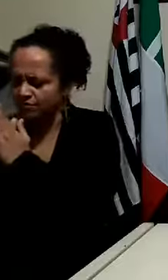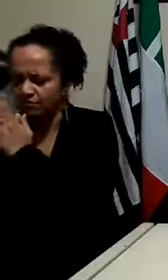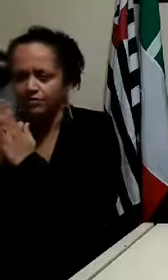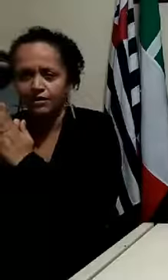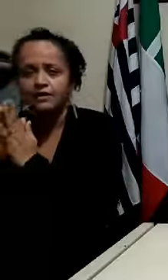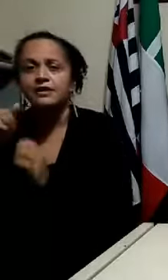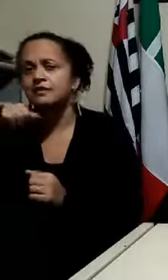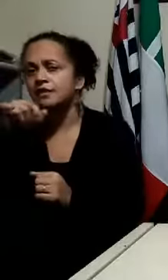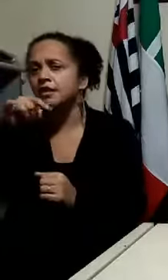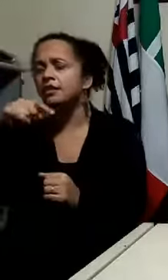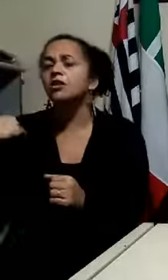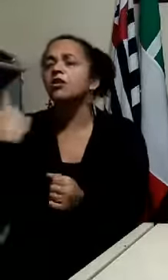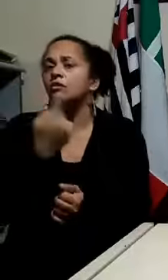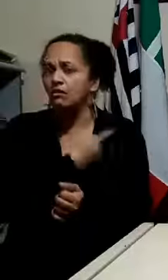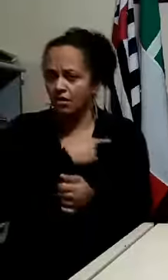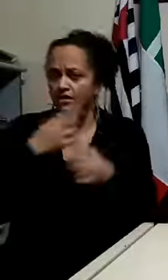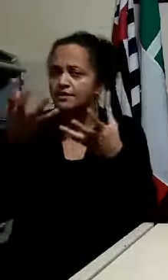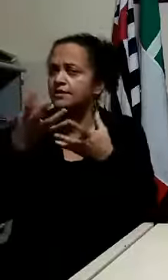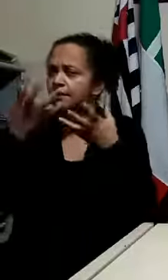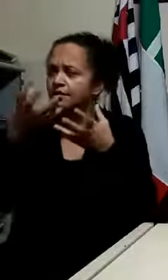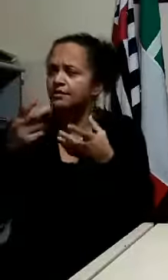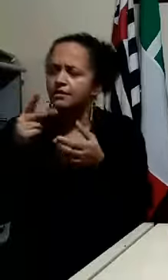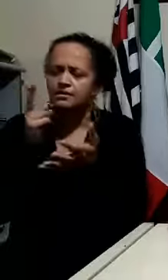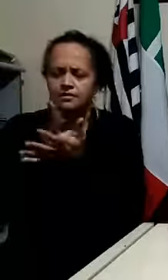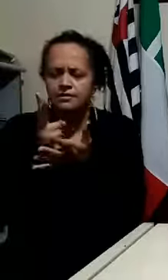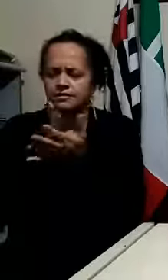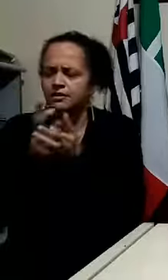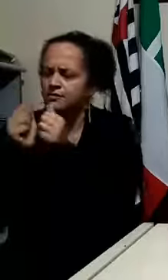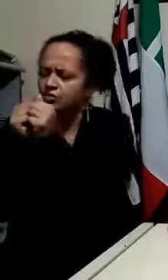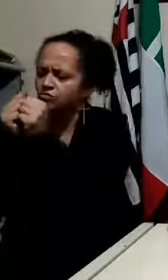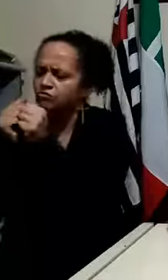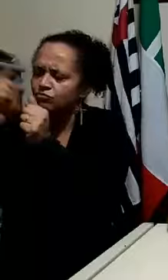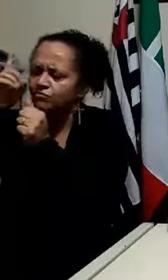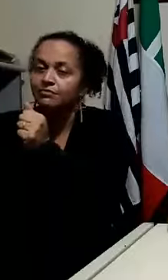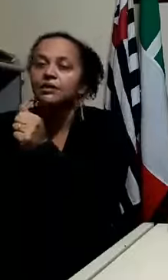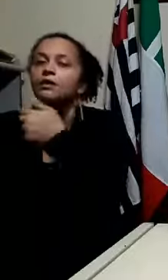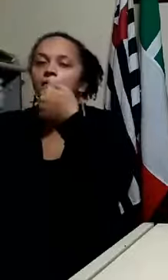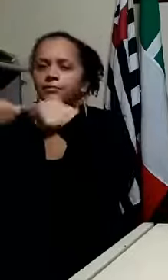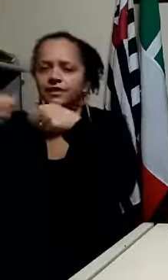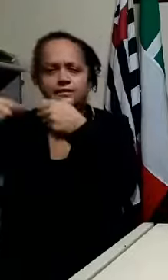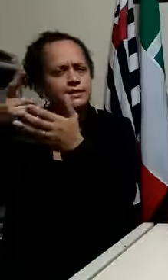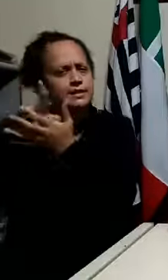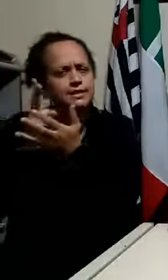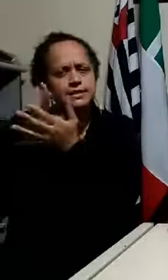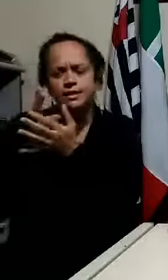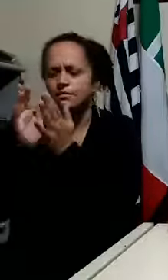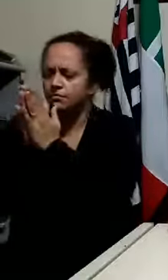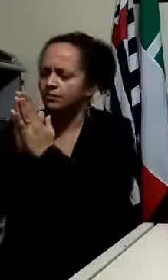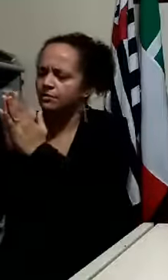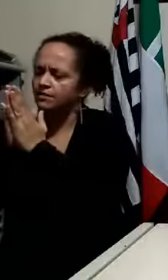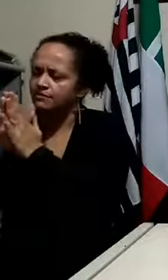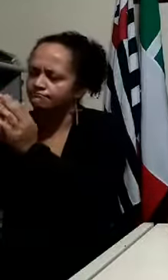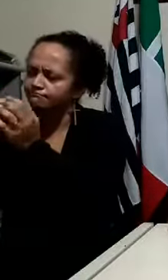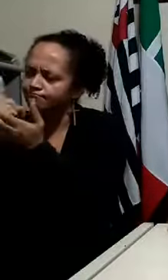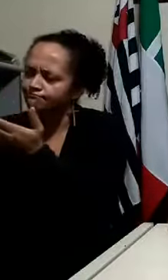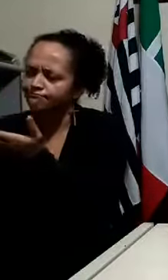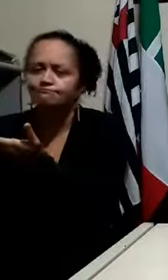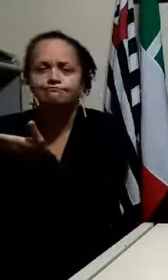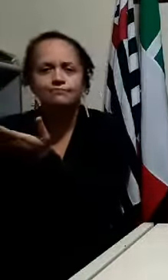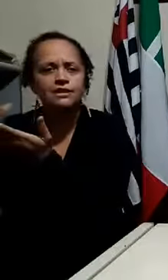nós precisamos orar muito, buscar muito ao Senhor. Esse é o terceiro solo, o solo espinhoso. Aí cabe